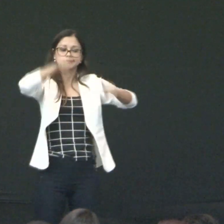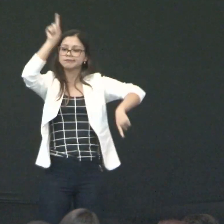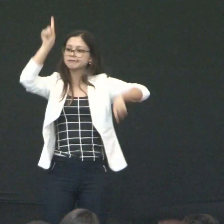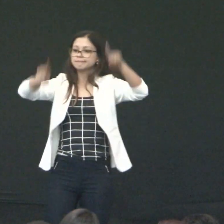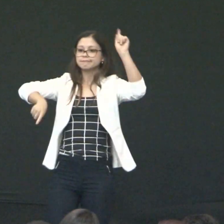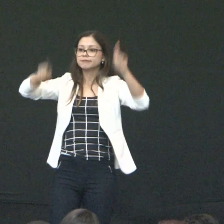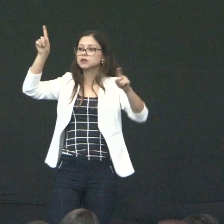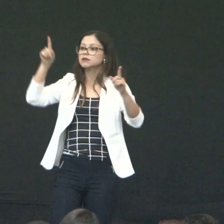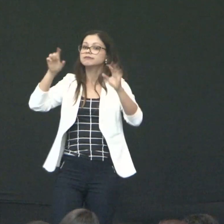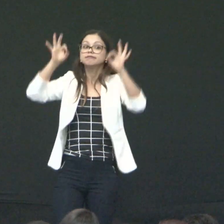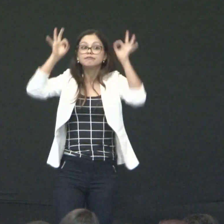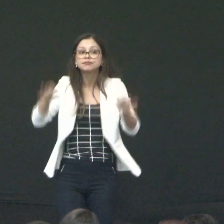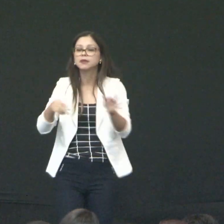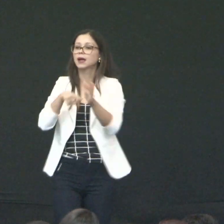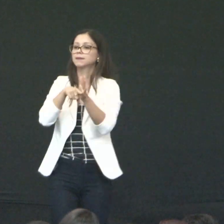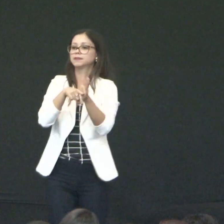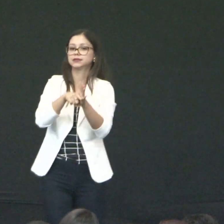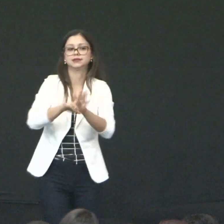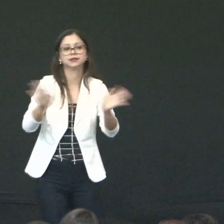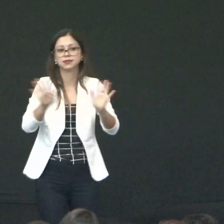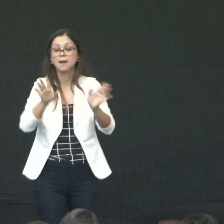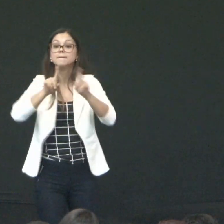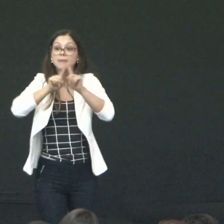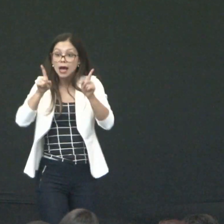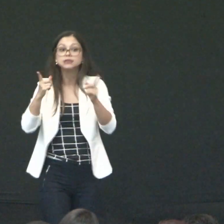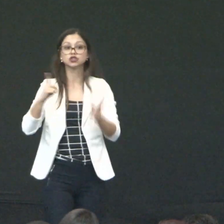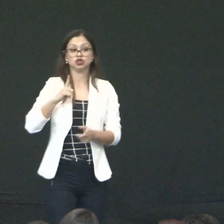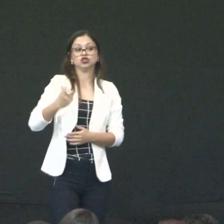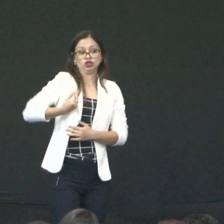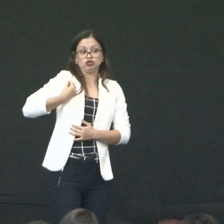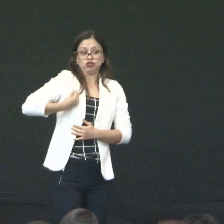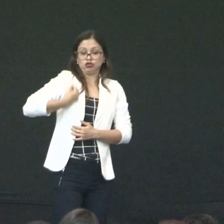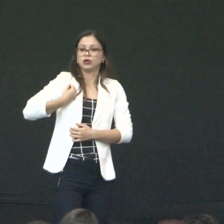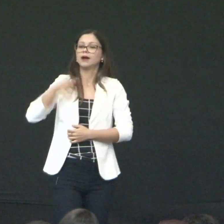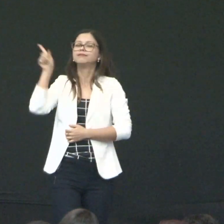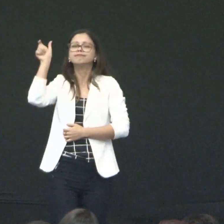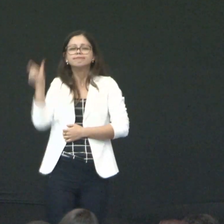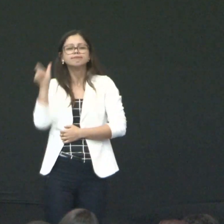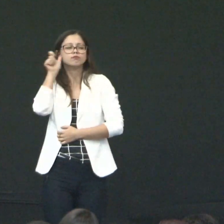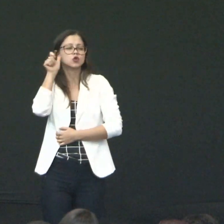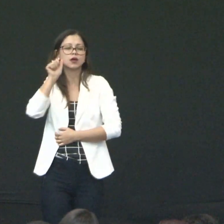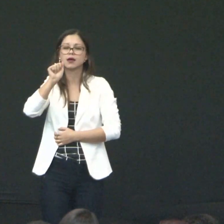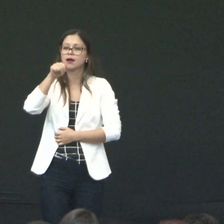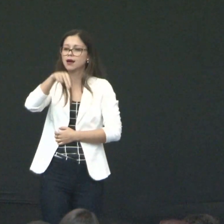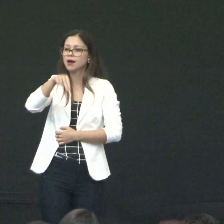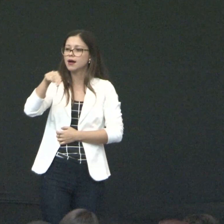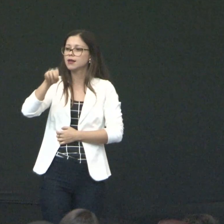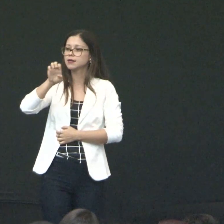Então, existem diferentes perspectivas e nenhuma pesquisa conclusiva.